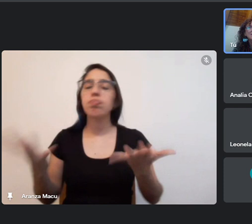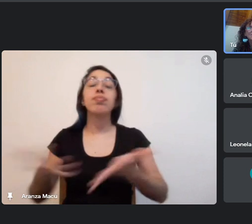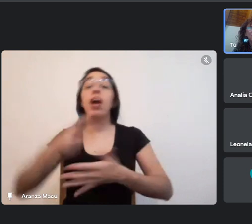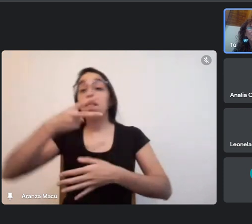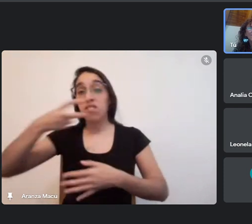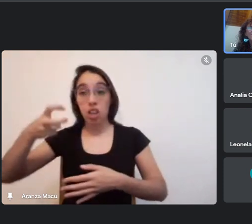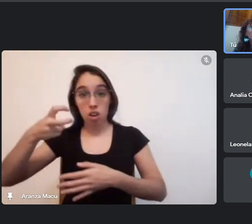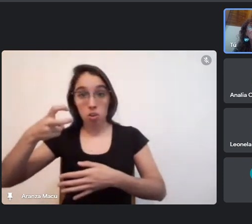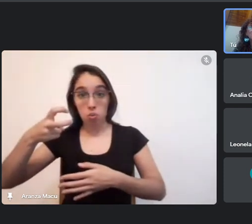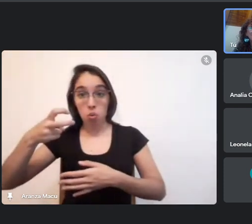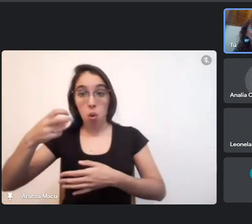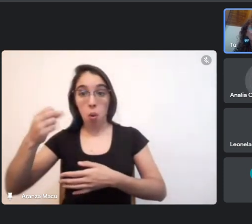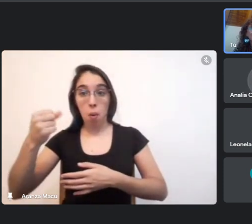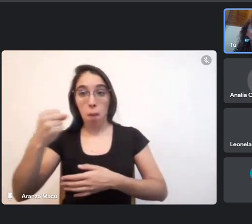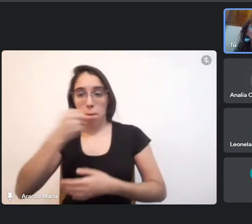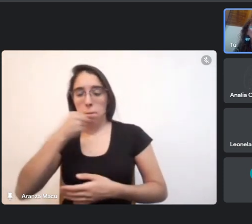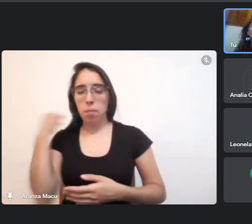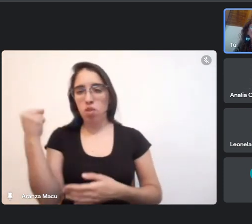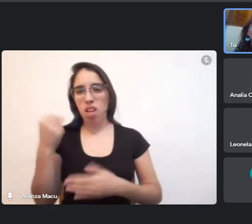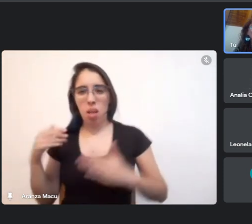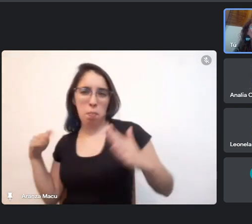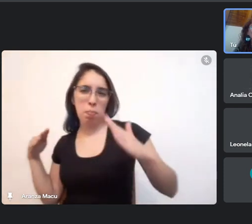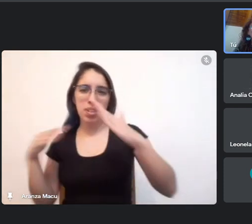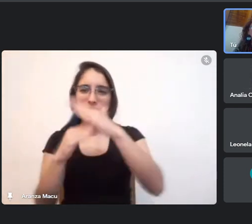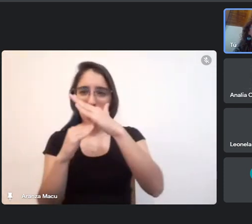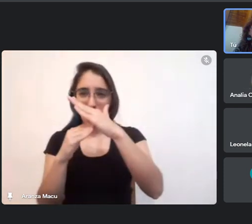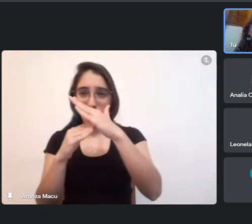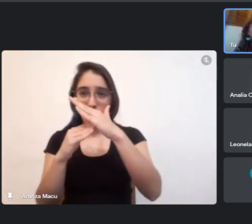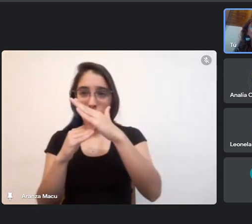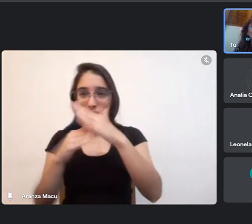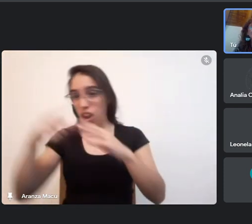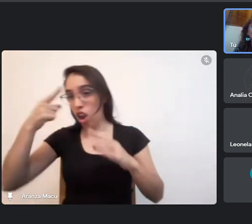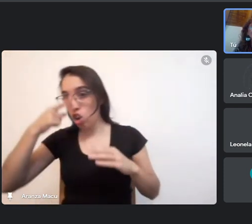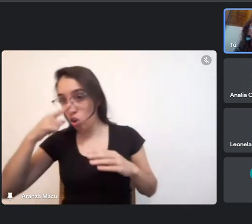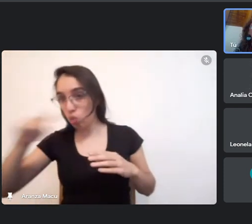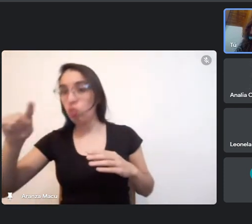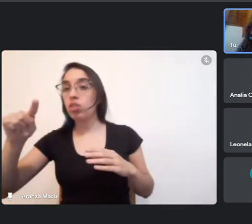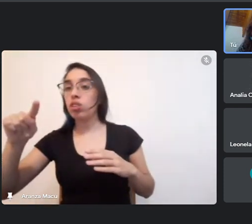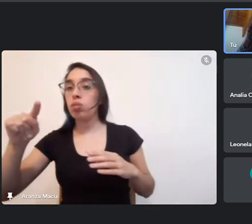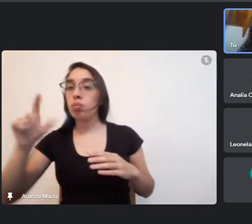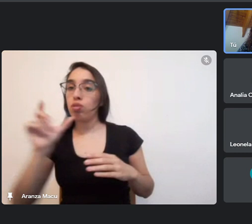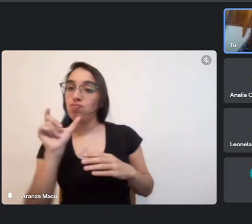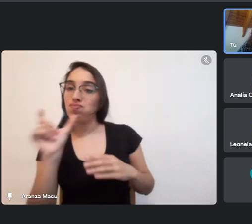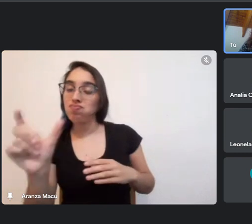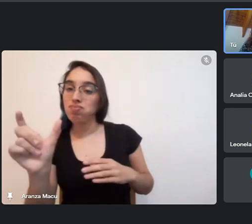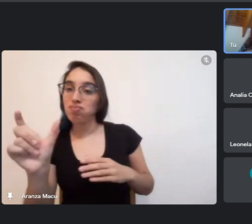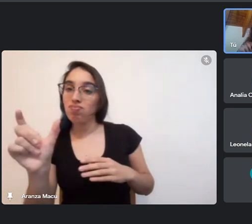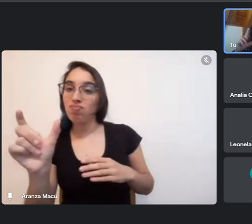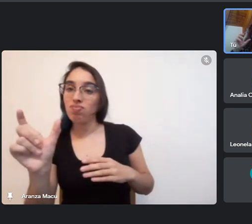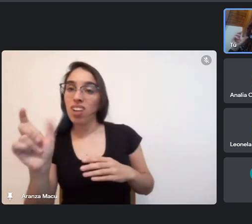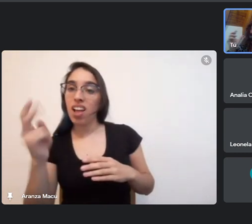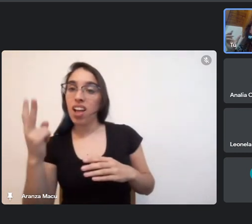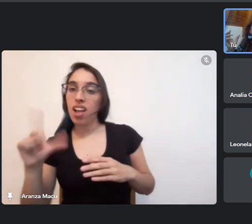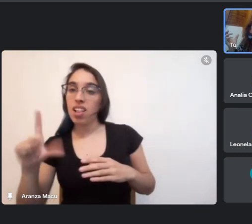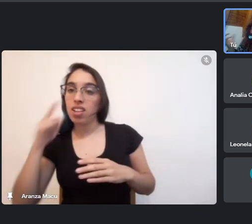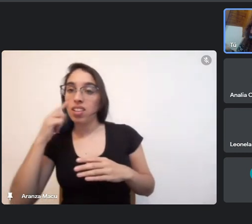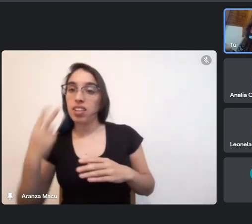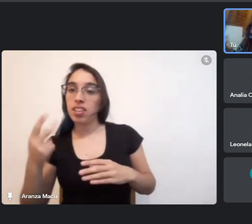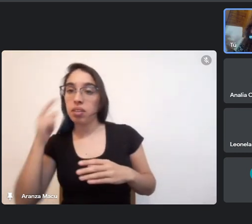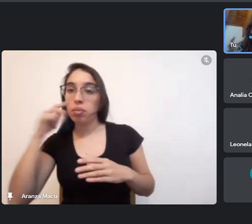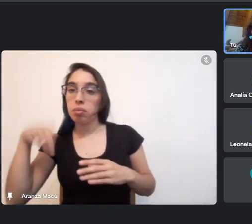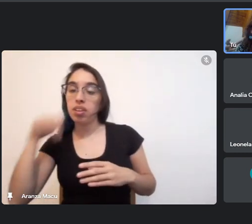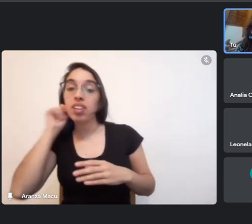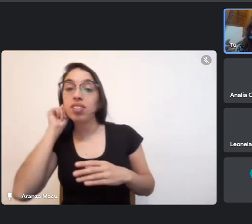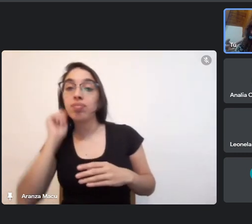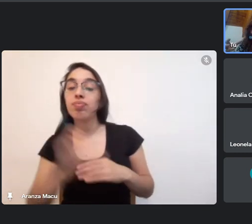último. Viviendo. Están viviendo. La frase verbal esta es compuesta, porque no es solamente personas